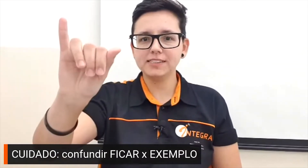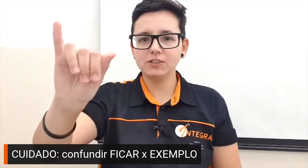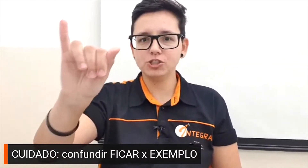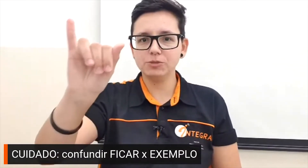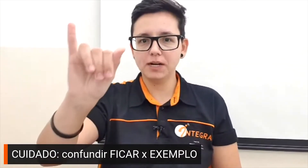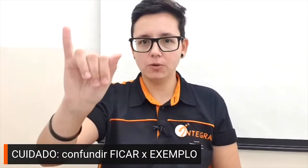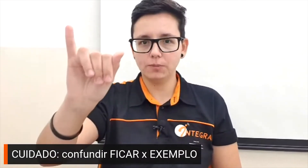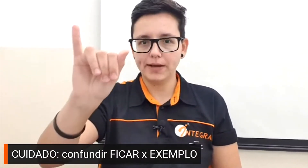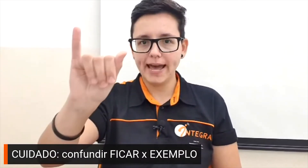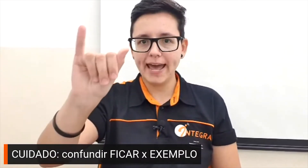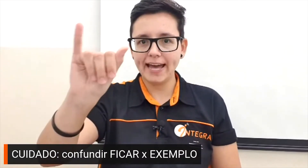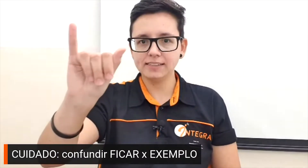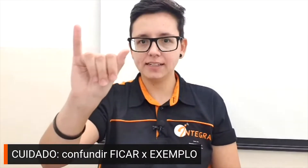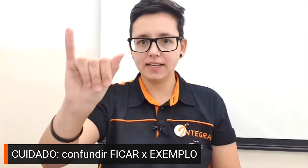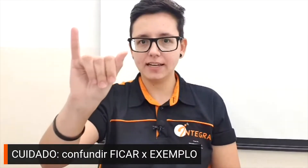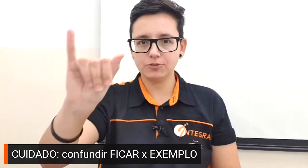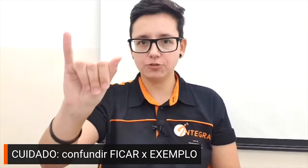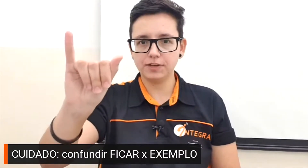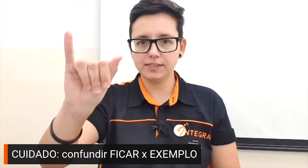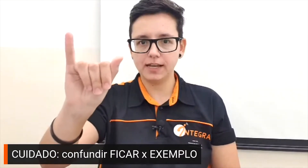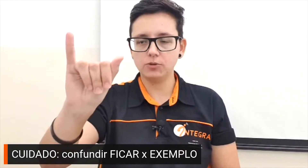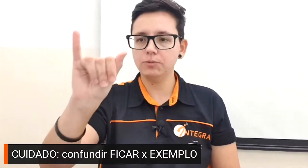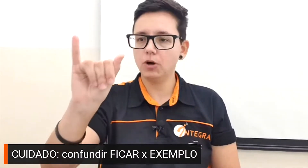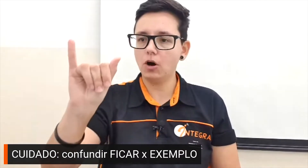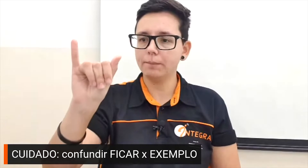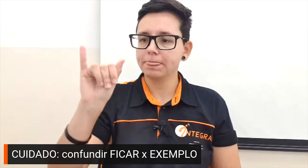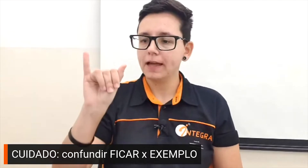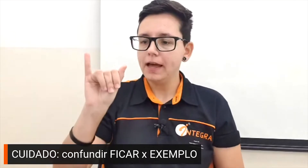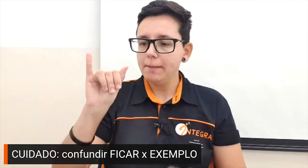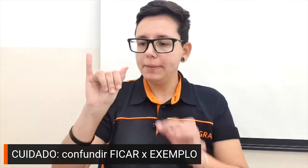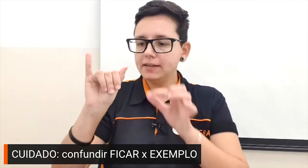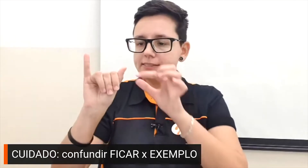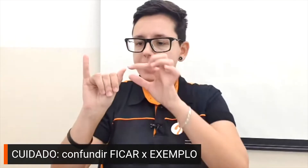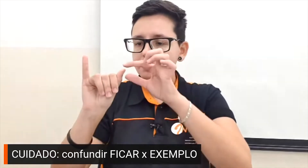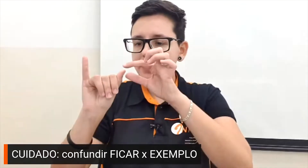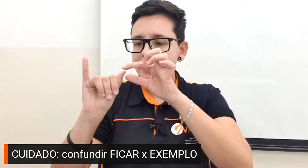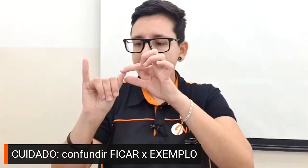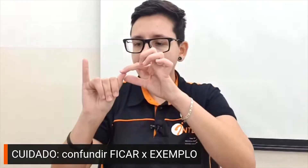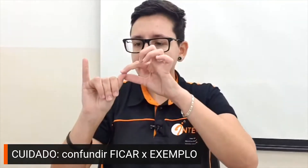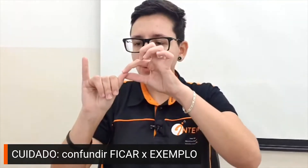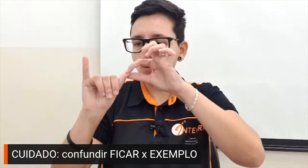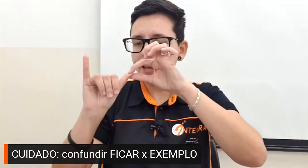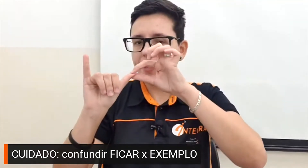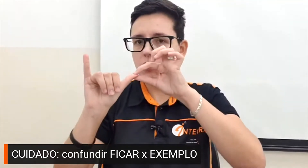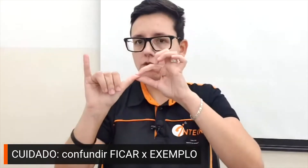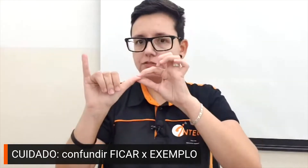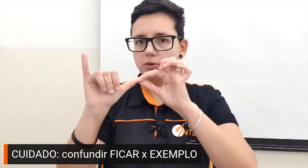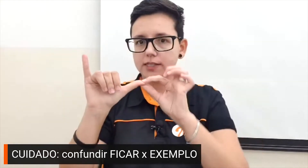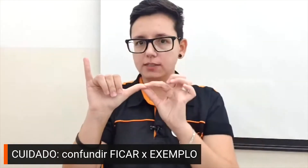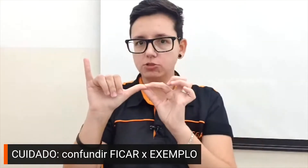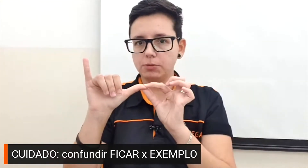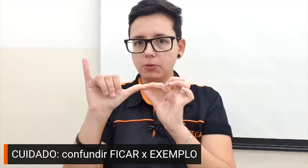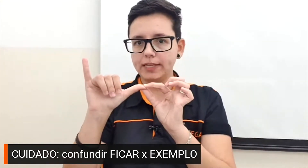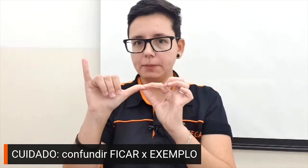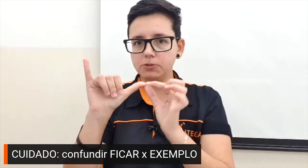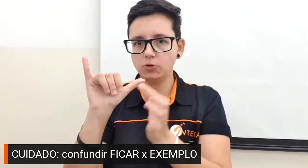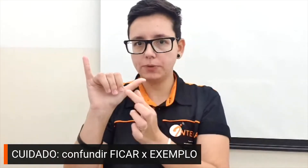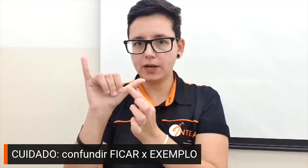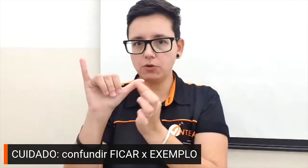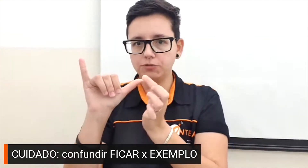Configuração de mão. É essa aqui que eu tô fazendo, ó. Perceba que ela não é a configuração de mão em Y, porque a